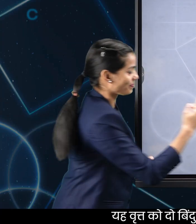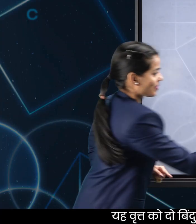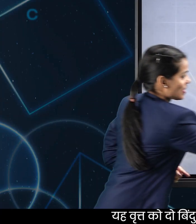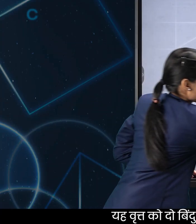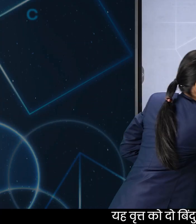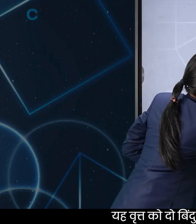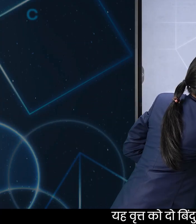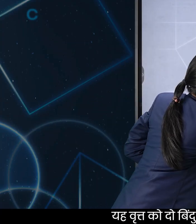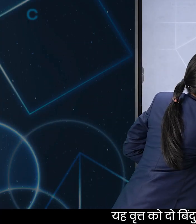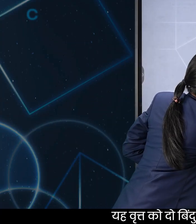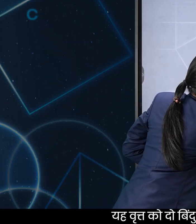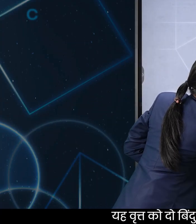एक राग बनता है।